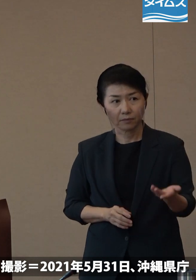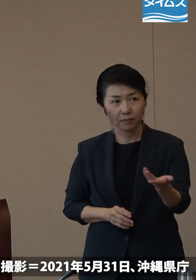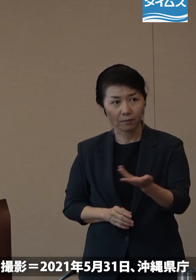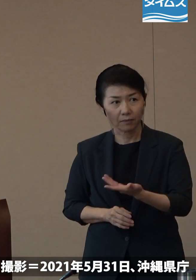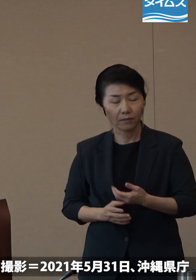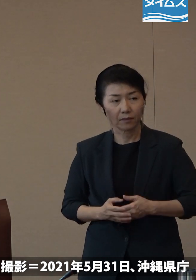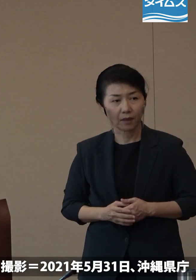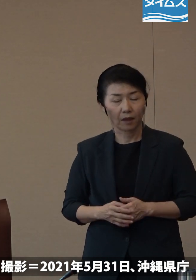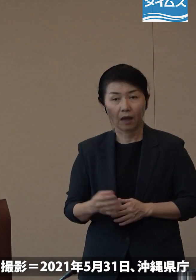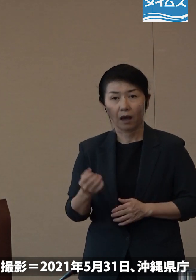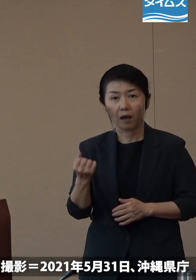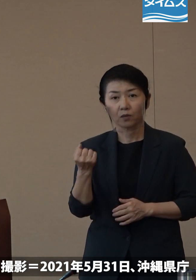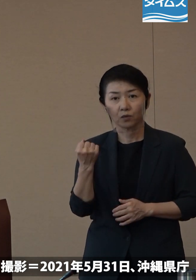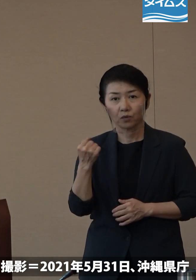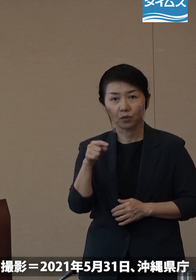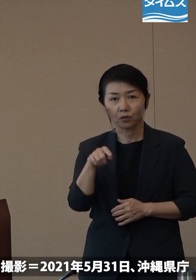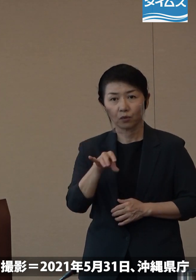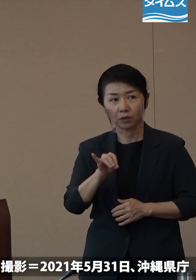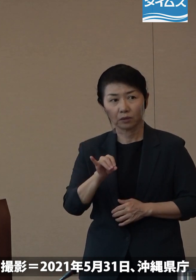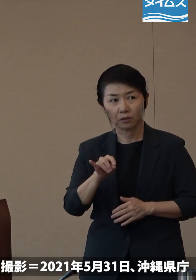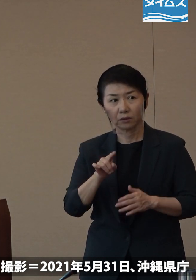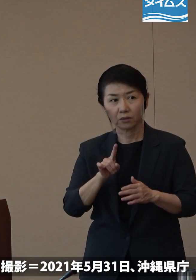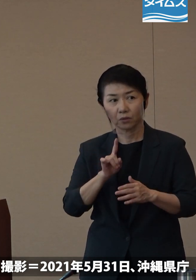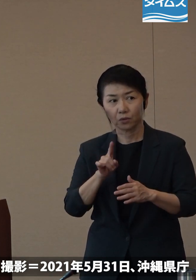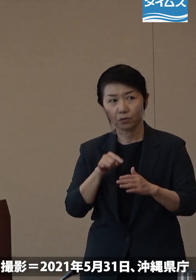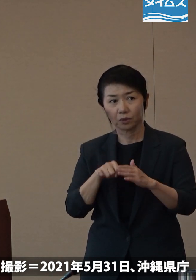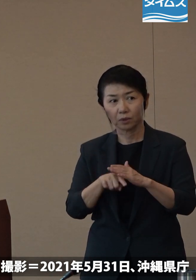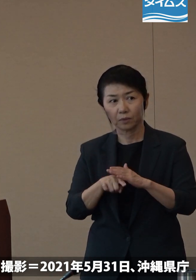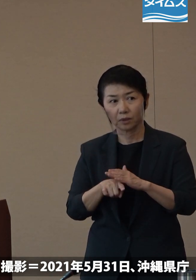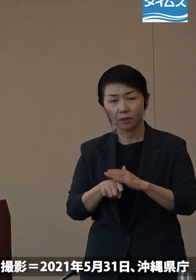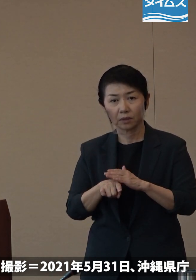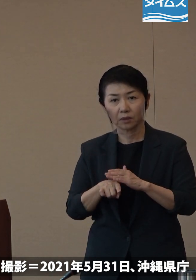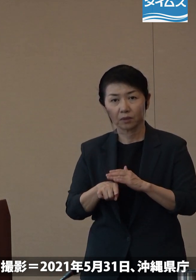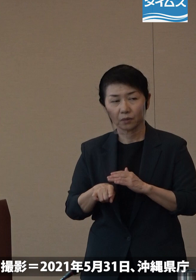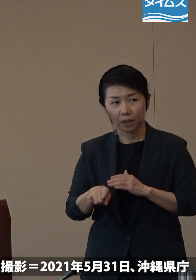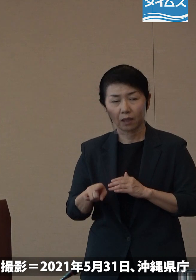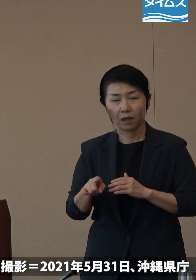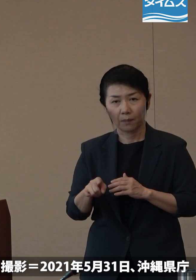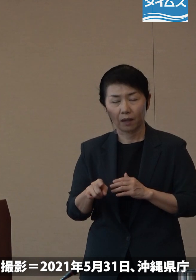より強い措置というのはそれを、沖縄の要因を